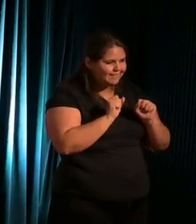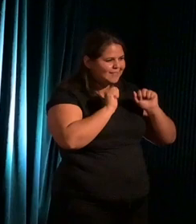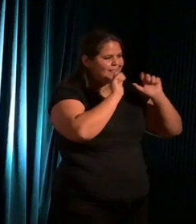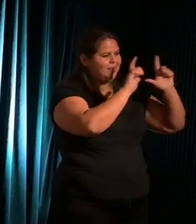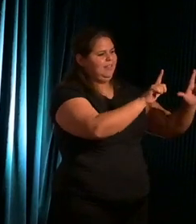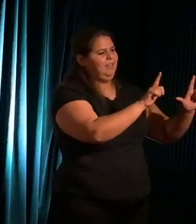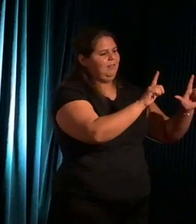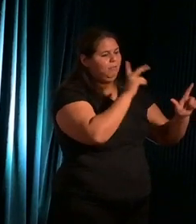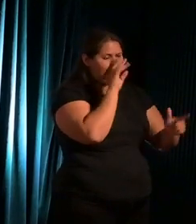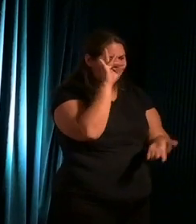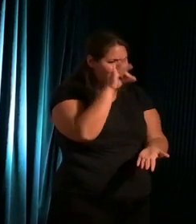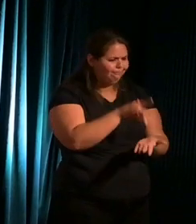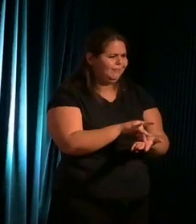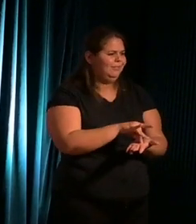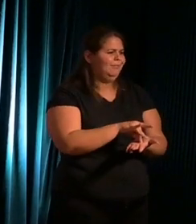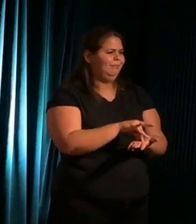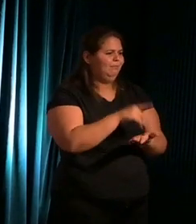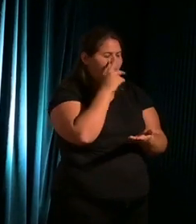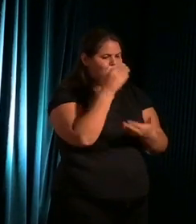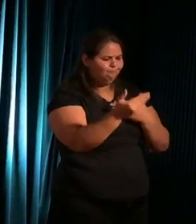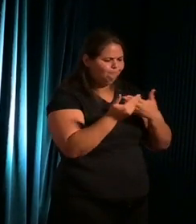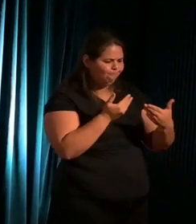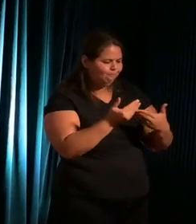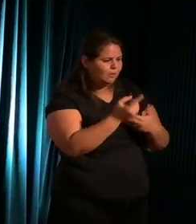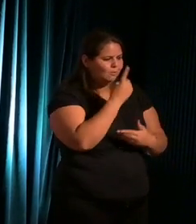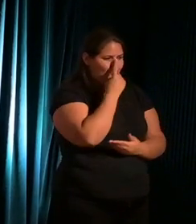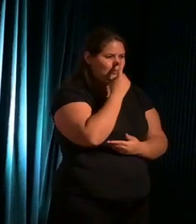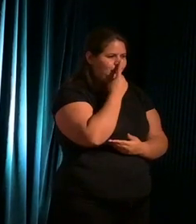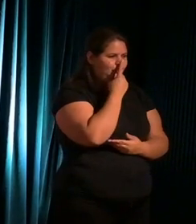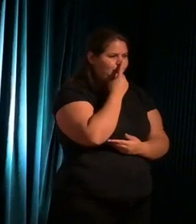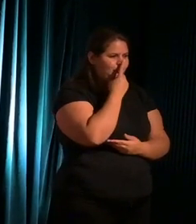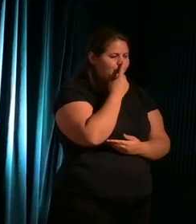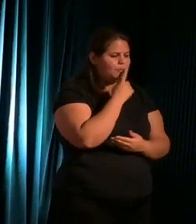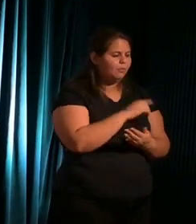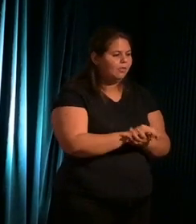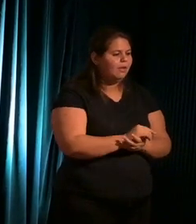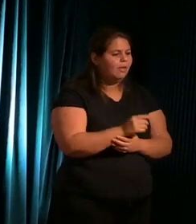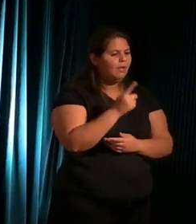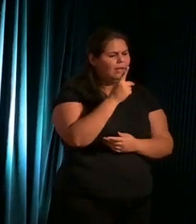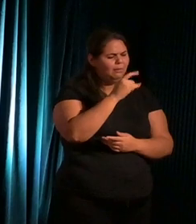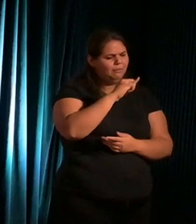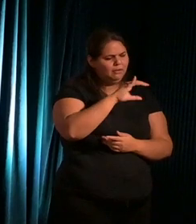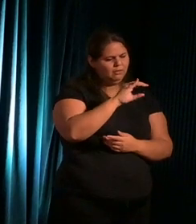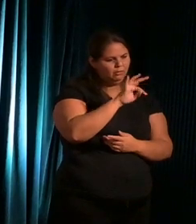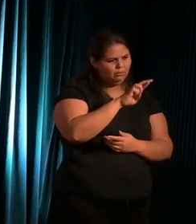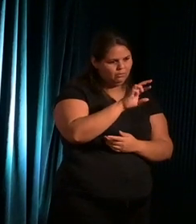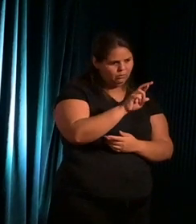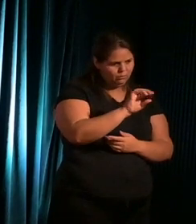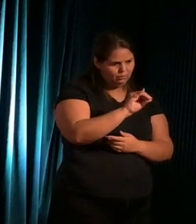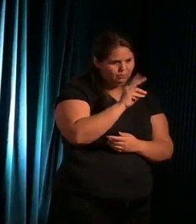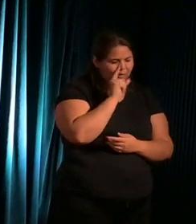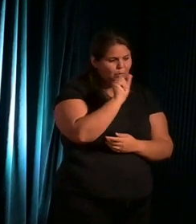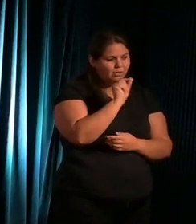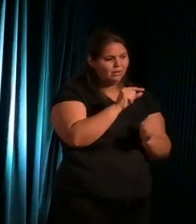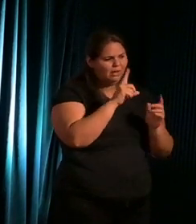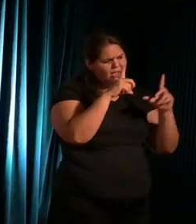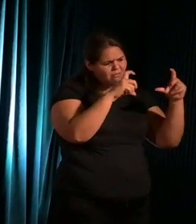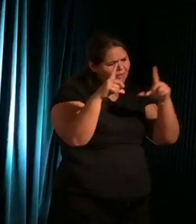a veracidade dessas relações, mas construindo no campo pictórico imagens extremamente poderosas,